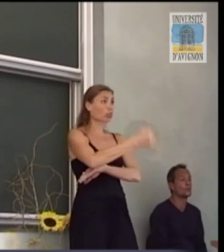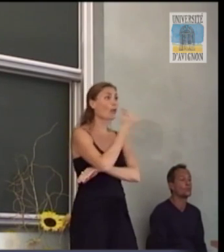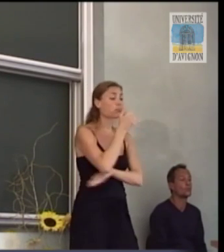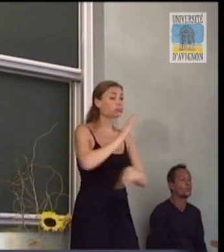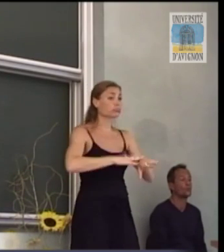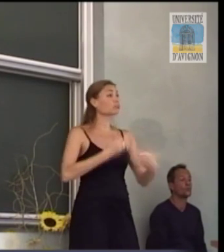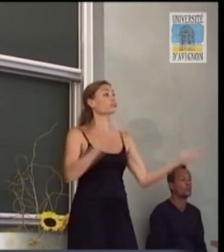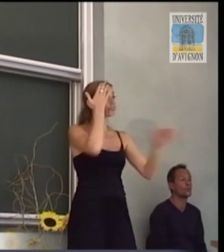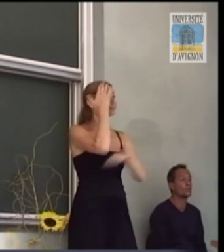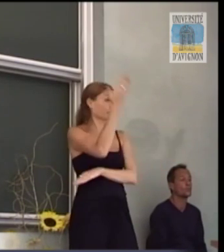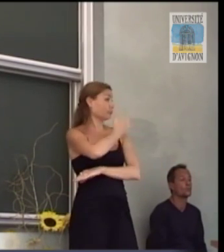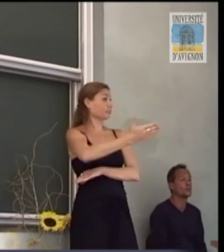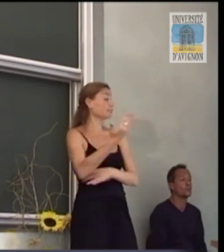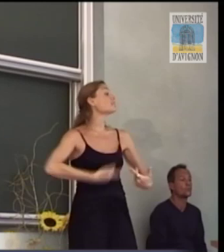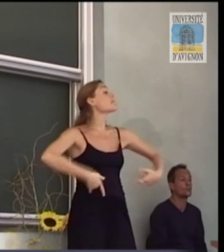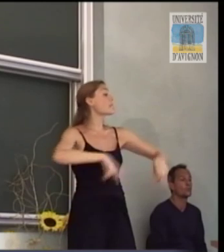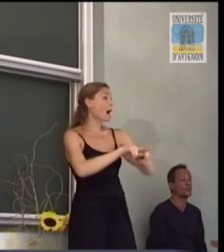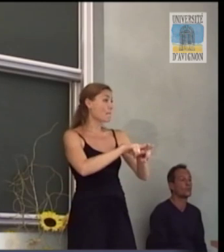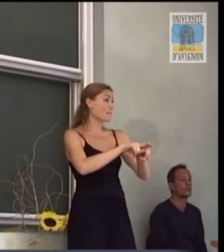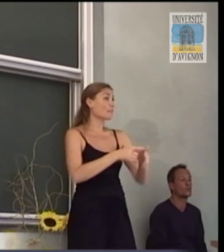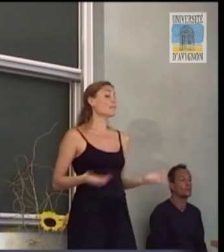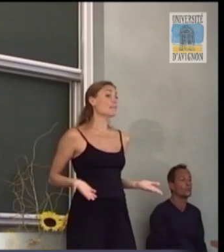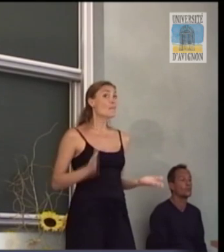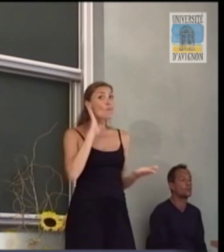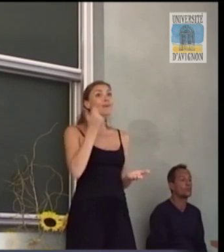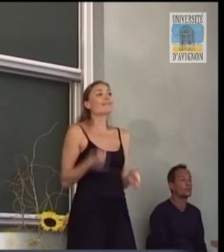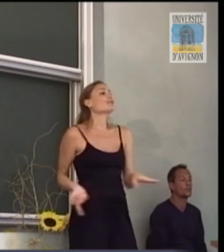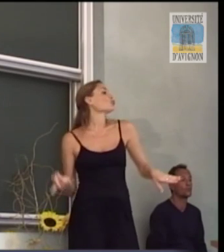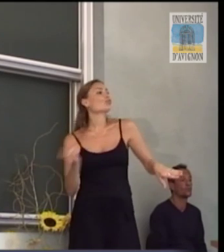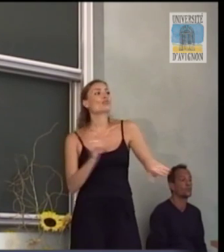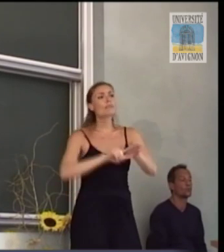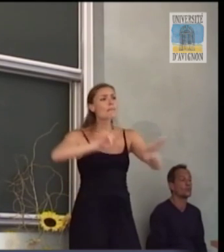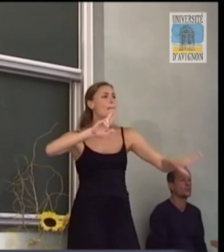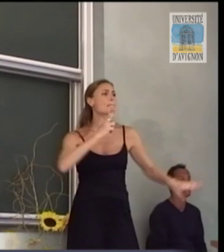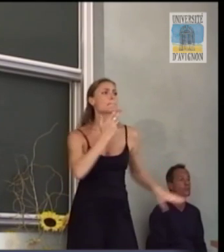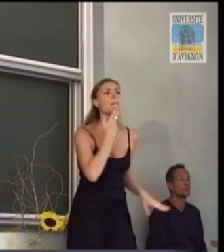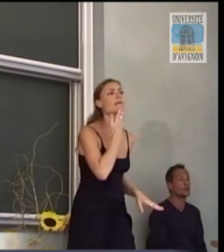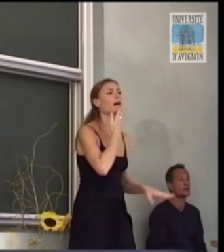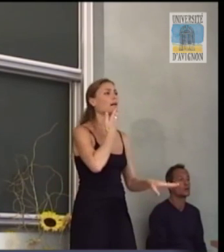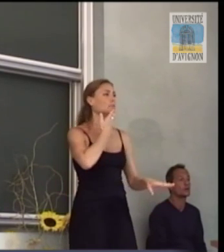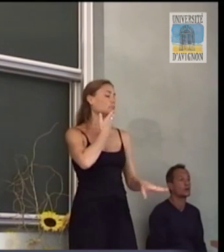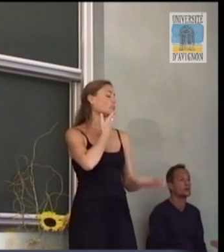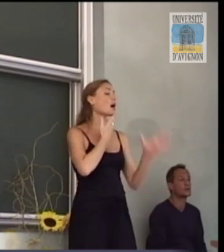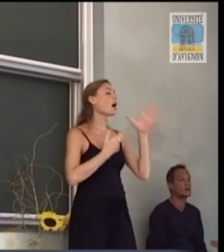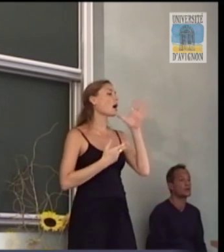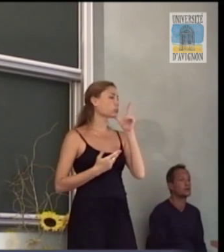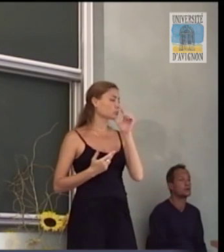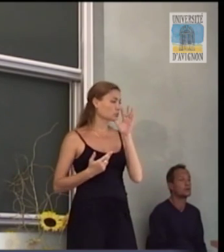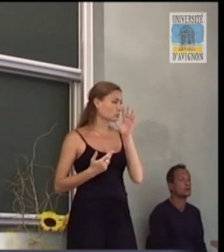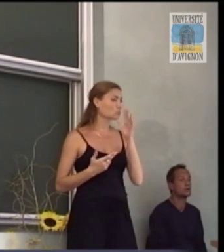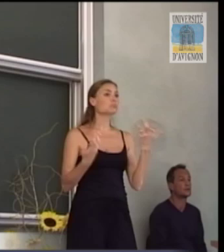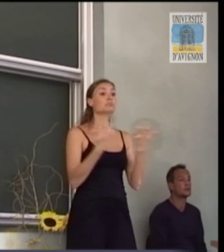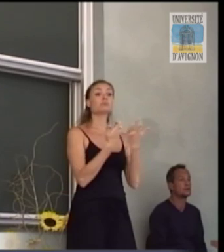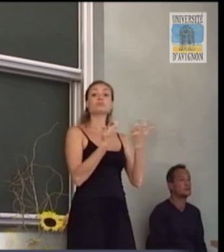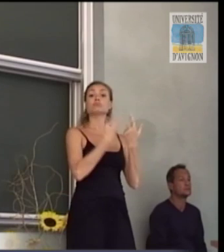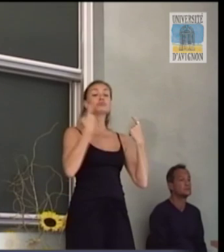l'accepter, surtout. Et je crois que parfois c'est un peu difficile, on veut tout de suite être excellent, performant. Non. Quand on est en répétition au théâtre, il